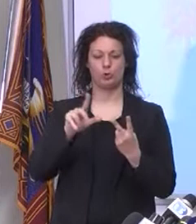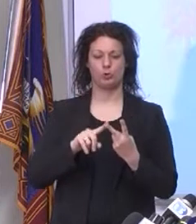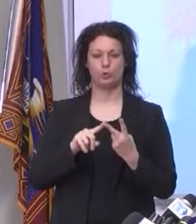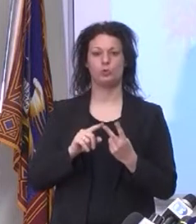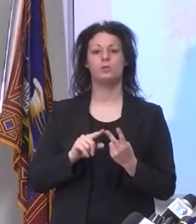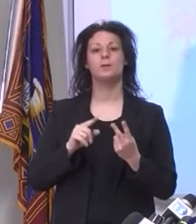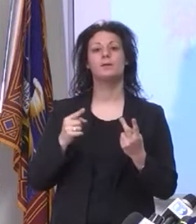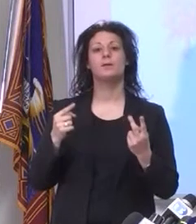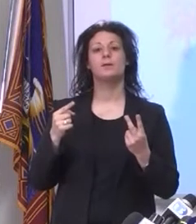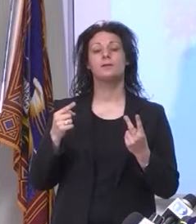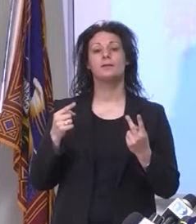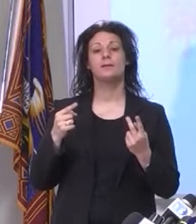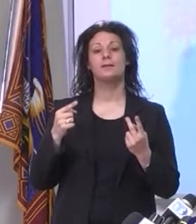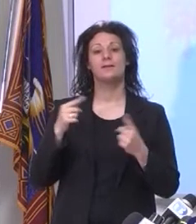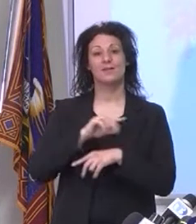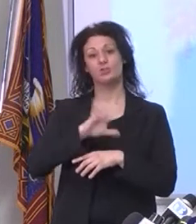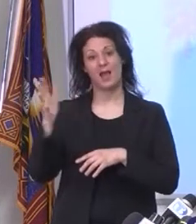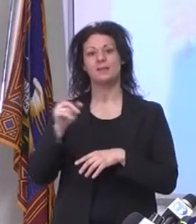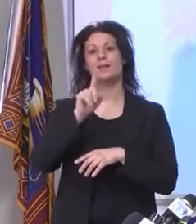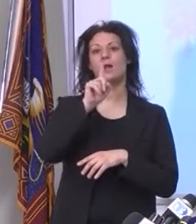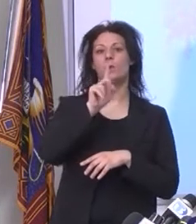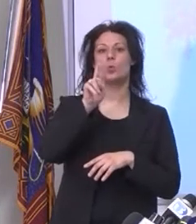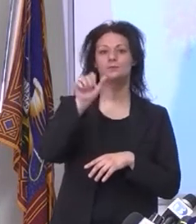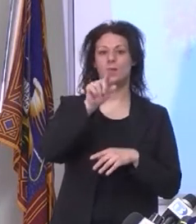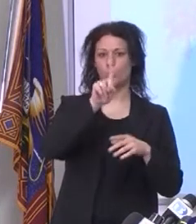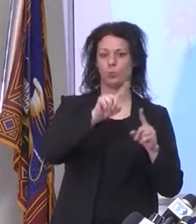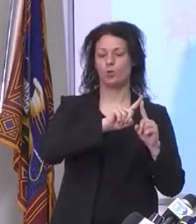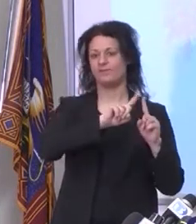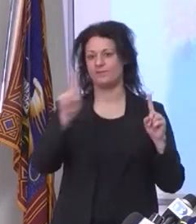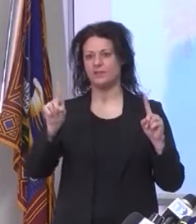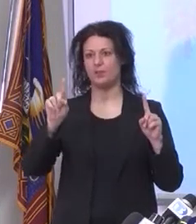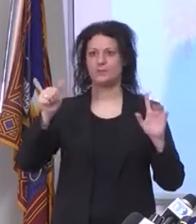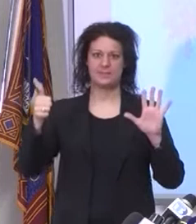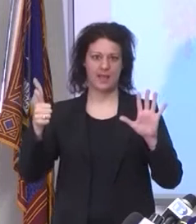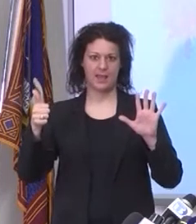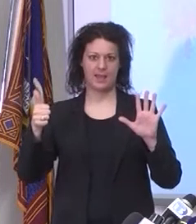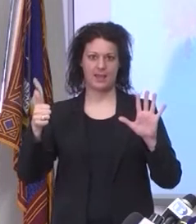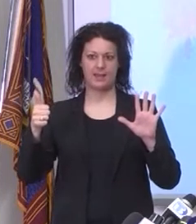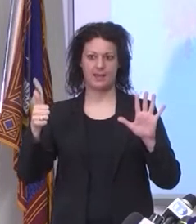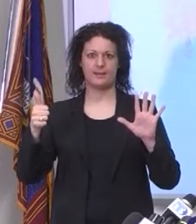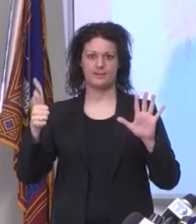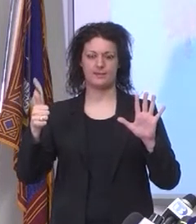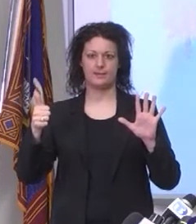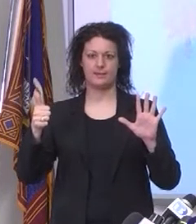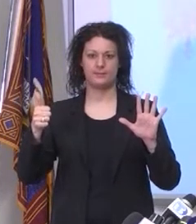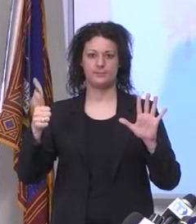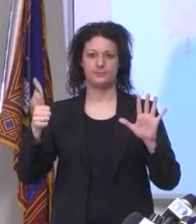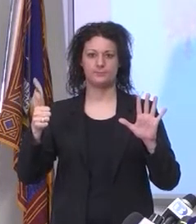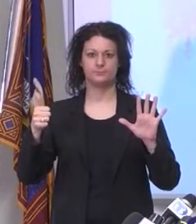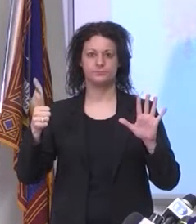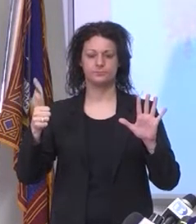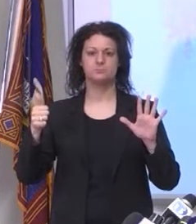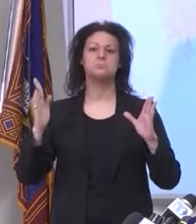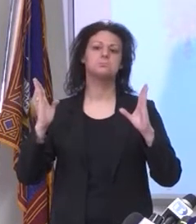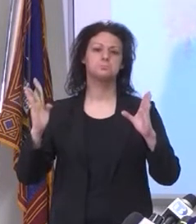altre invece, quindi dalla 1 alla 6, insomma quindi dalle Dolomiti fino alle